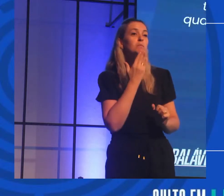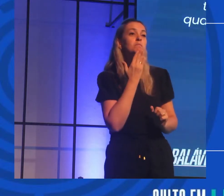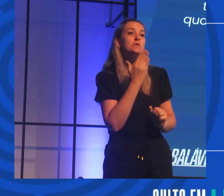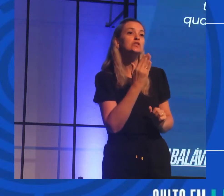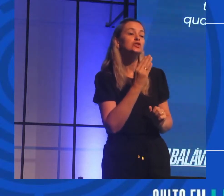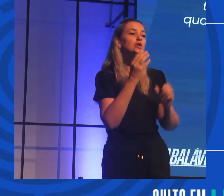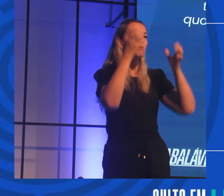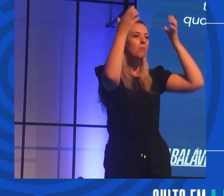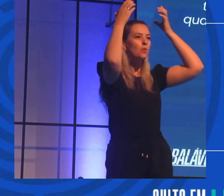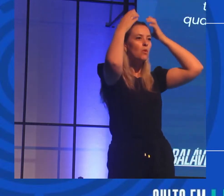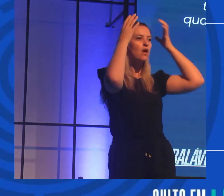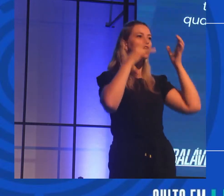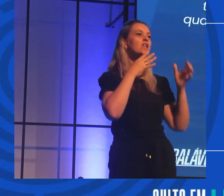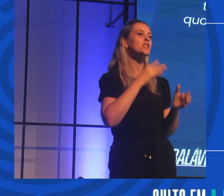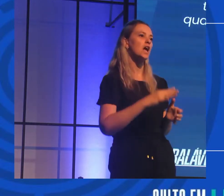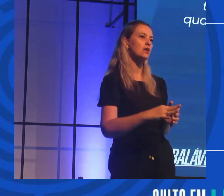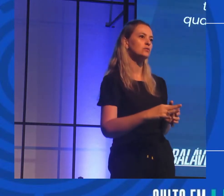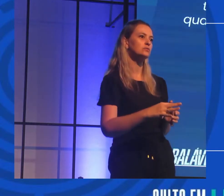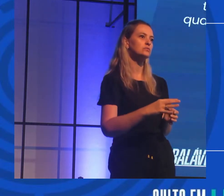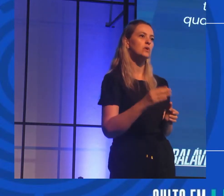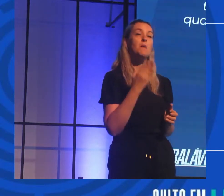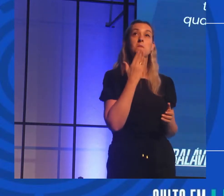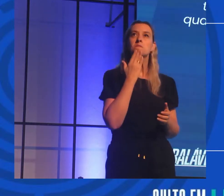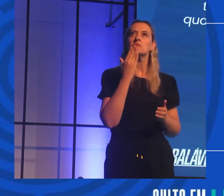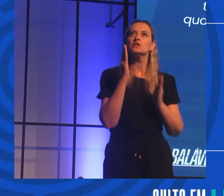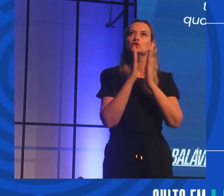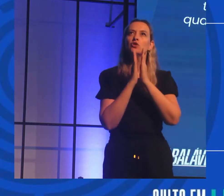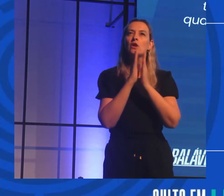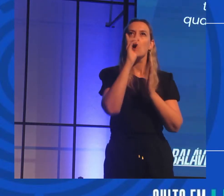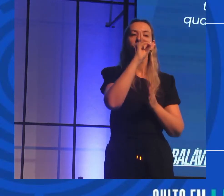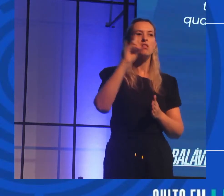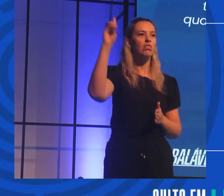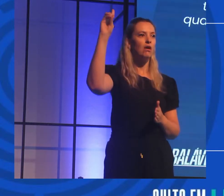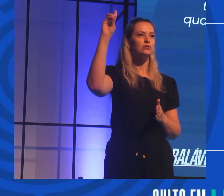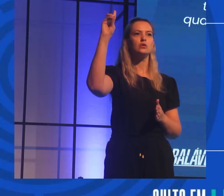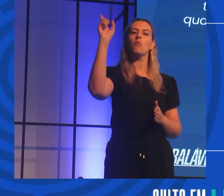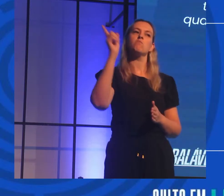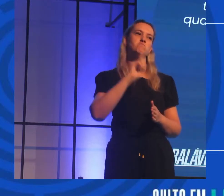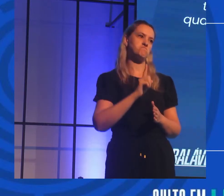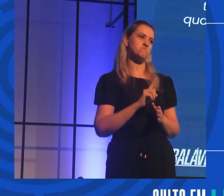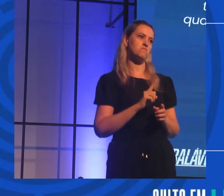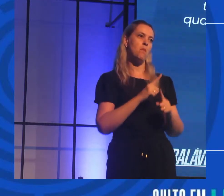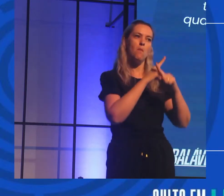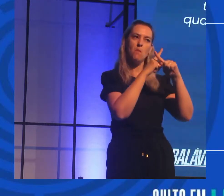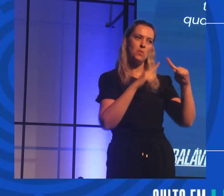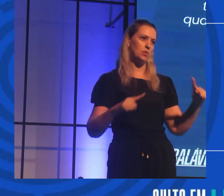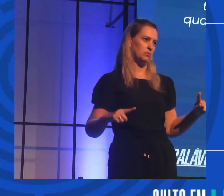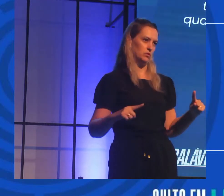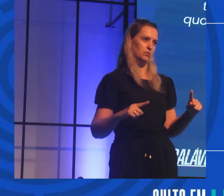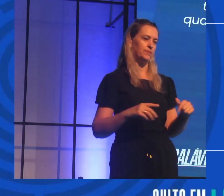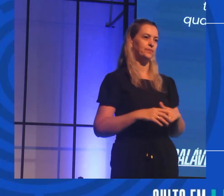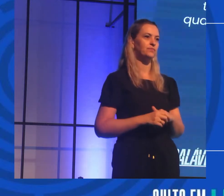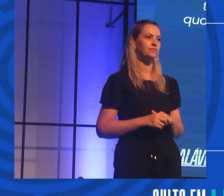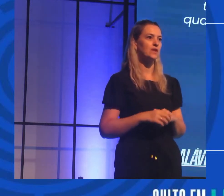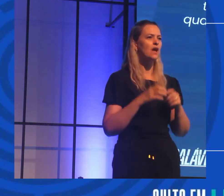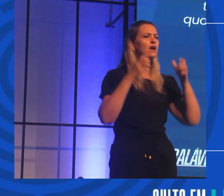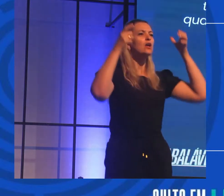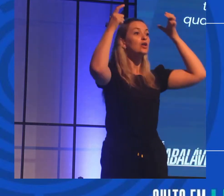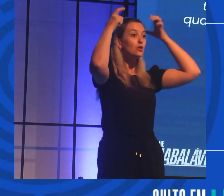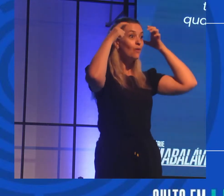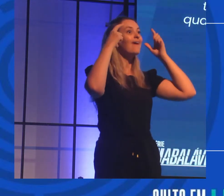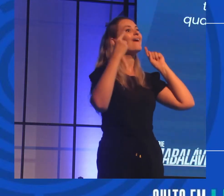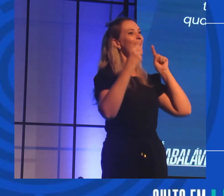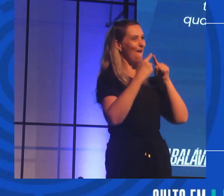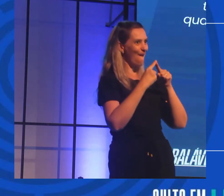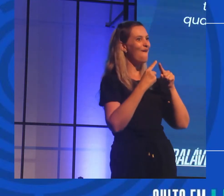nos próximos 30 dias. E o que o rei faz? Ele concorda. Só que o rei, gente, ele não imaginava que estava